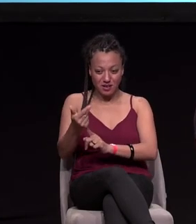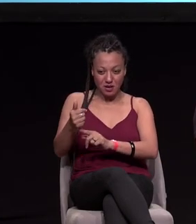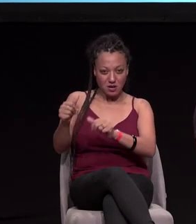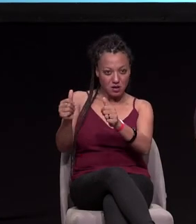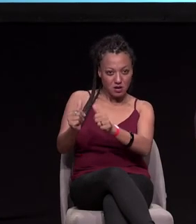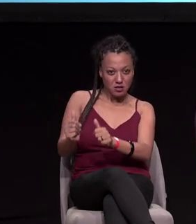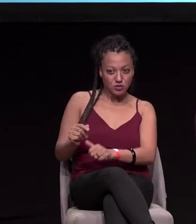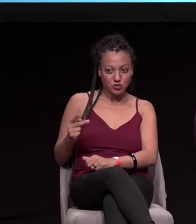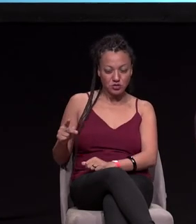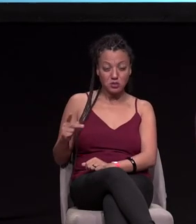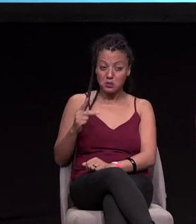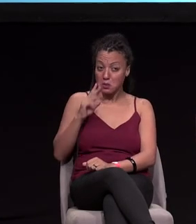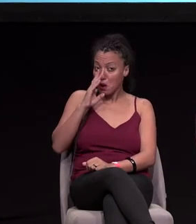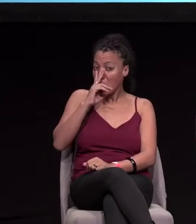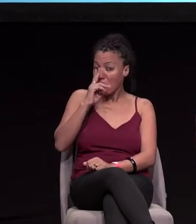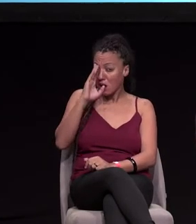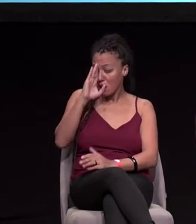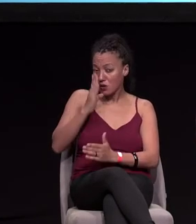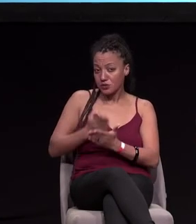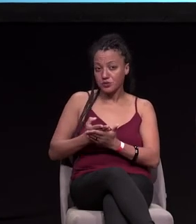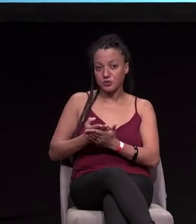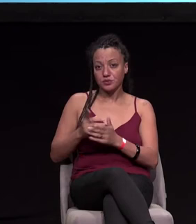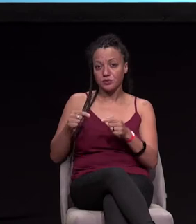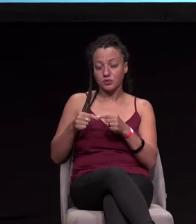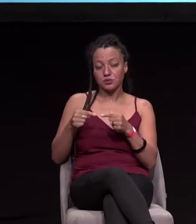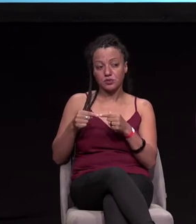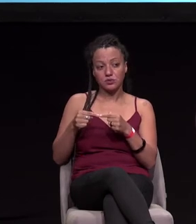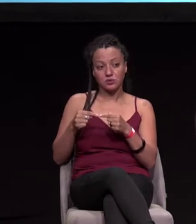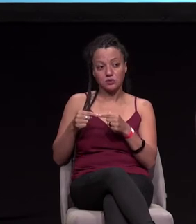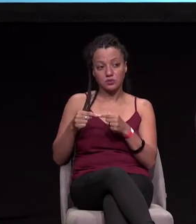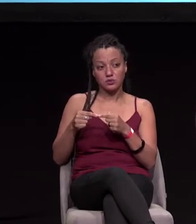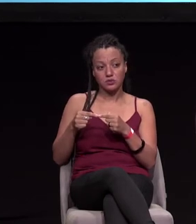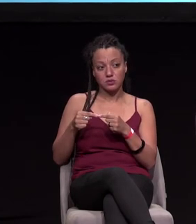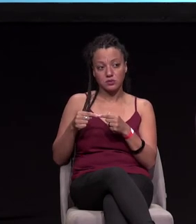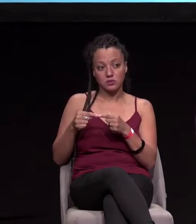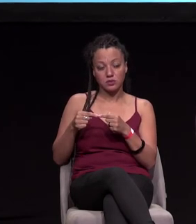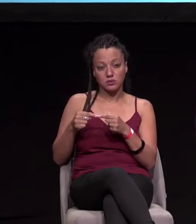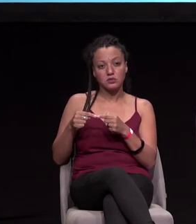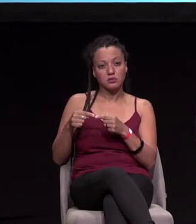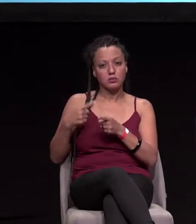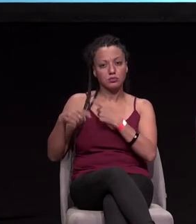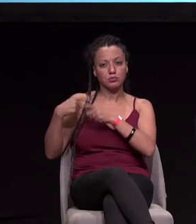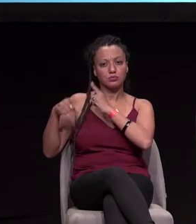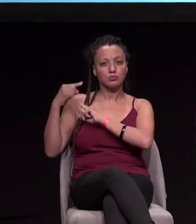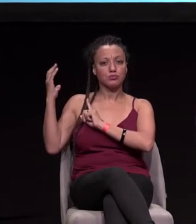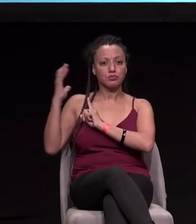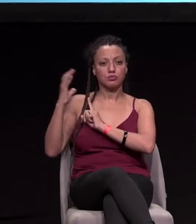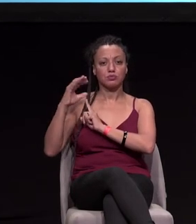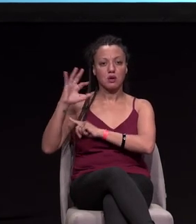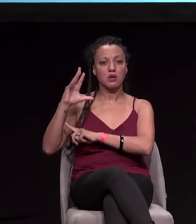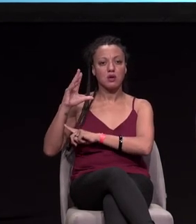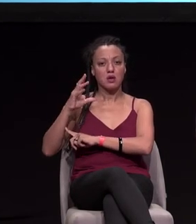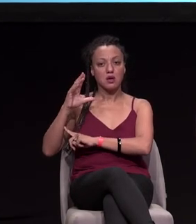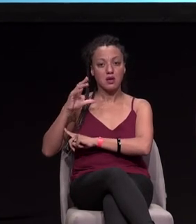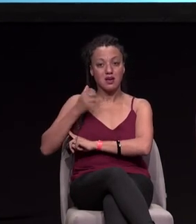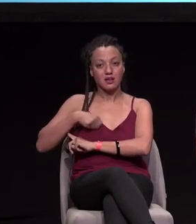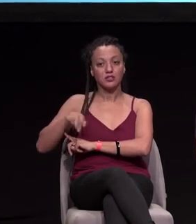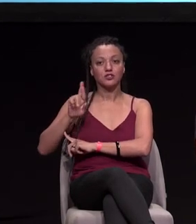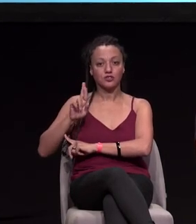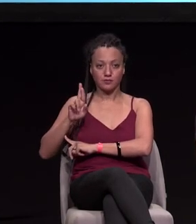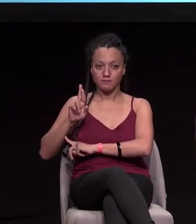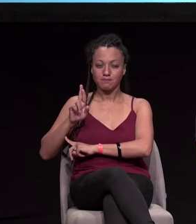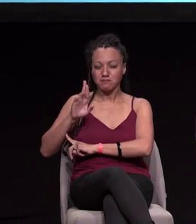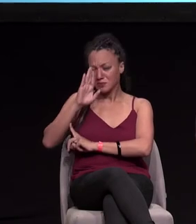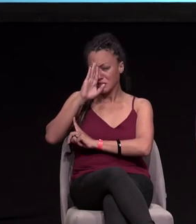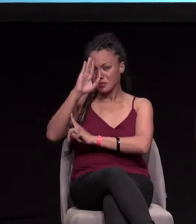eu acredito que seja realmente a associação é dos fundamentos religiosos né principalmente a um campo